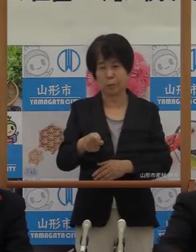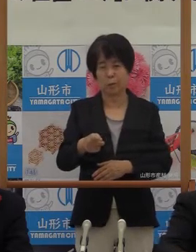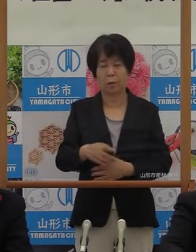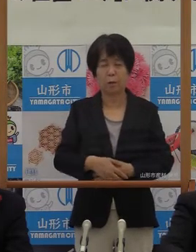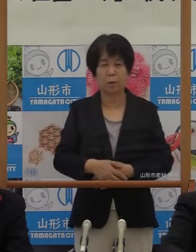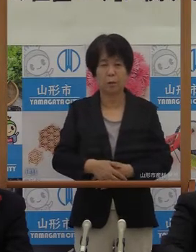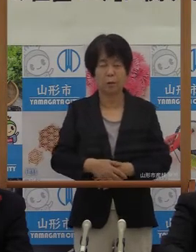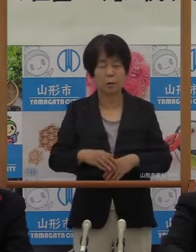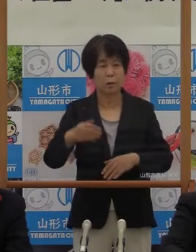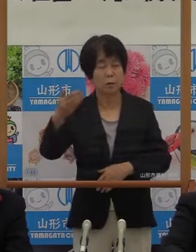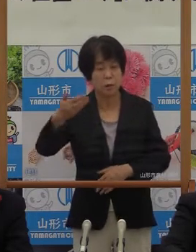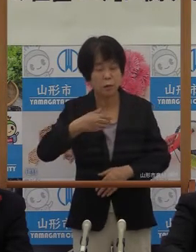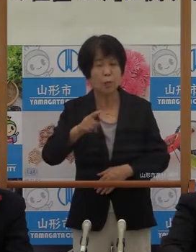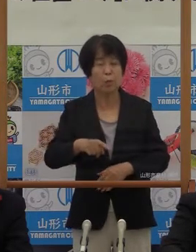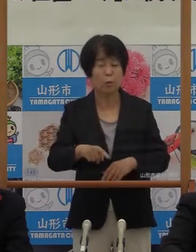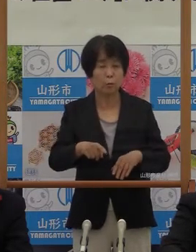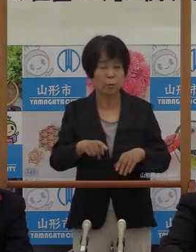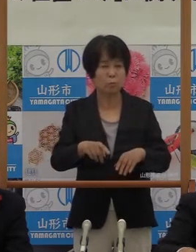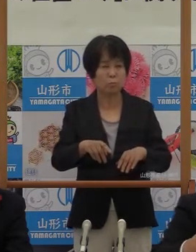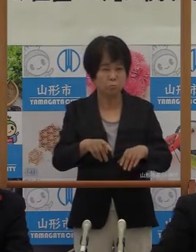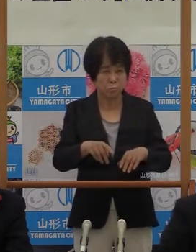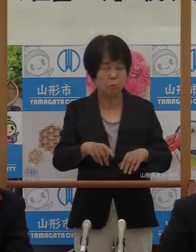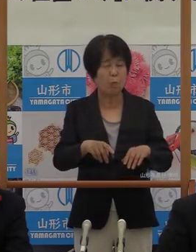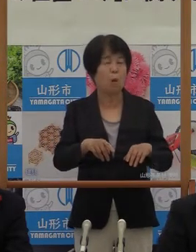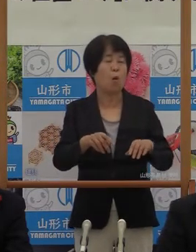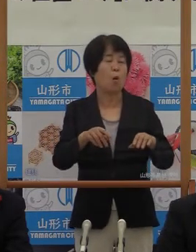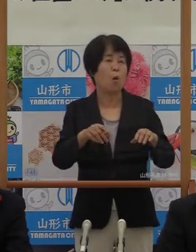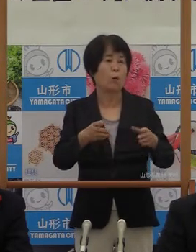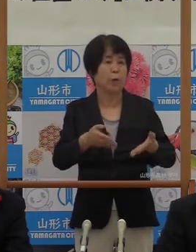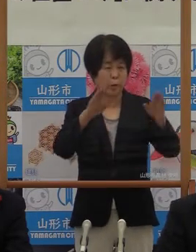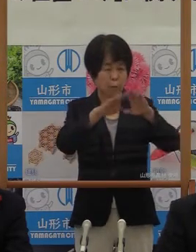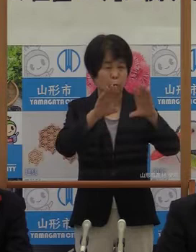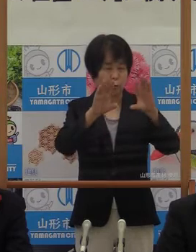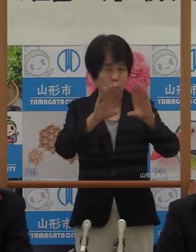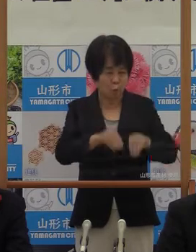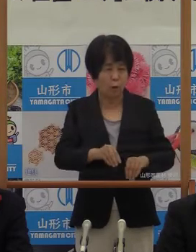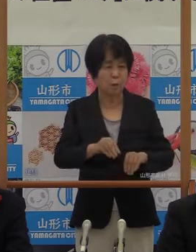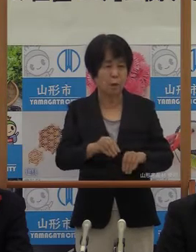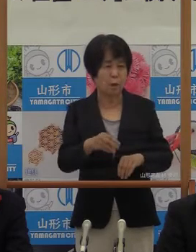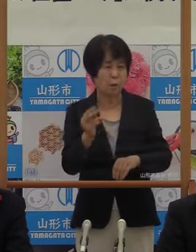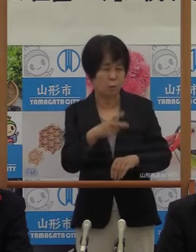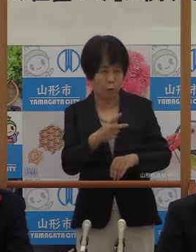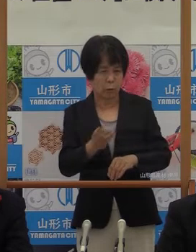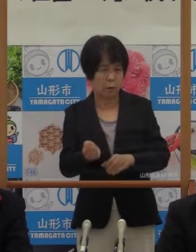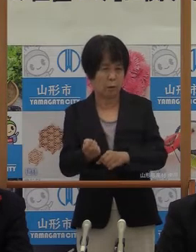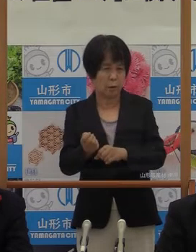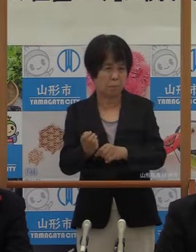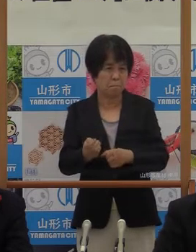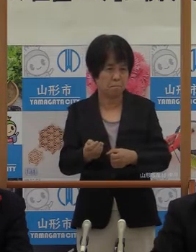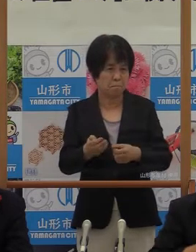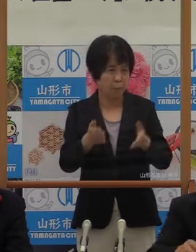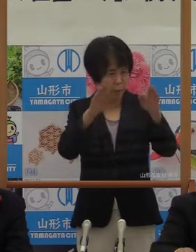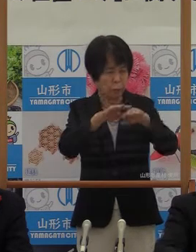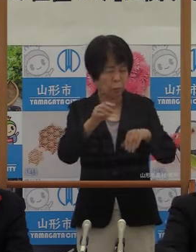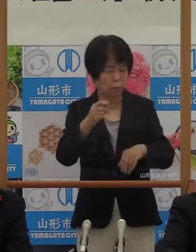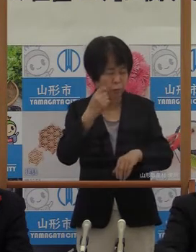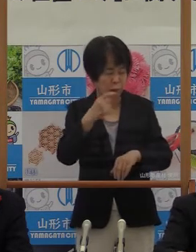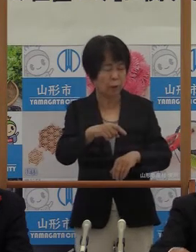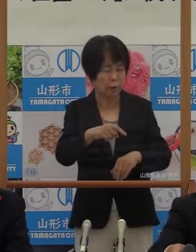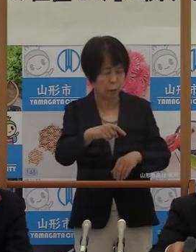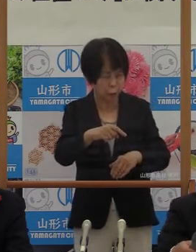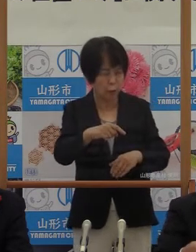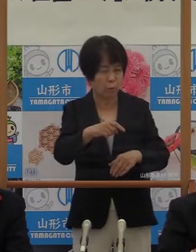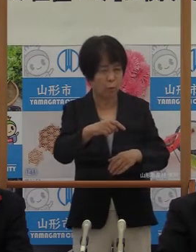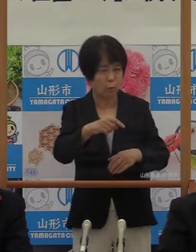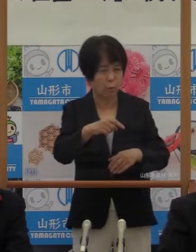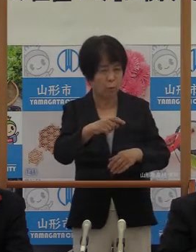今おっしゃったその、まあ、取り壊したら二度と建てられないというのは主に母屋の方、それともそれも